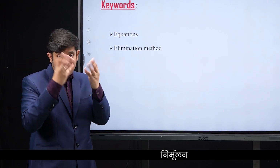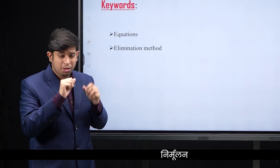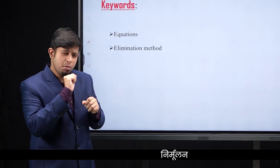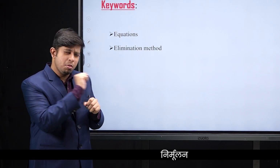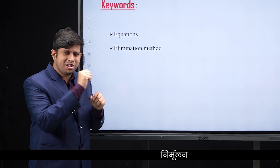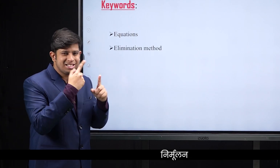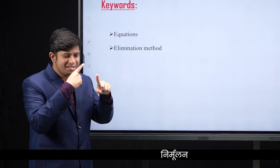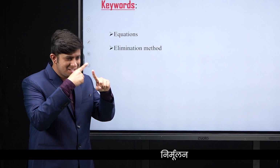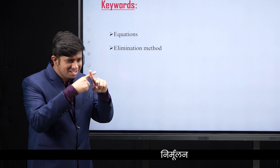निर्मूलन,